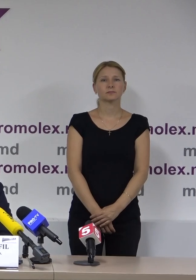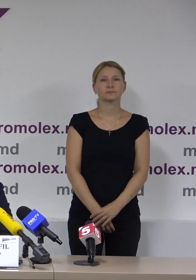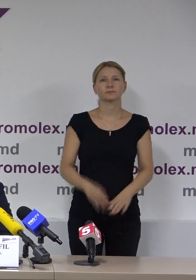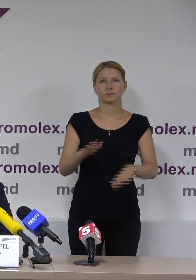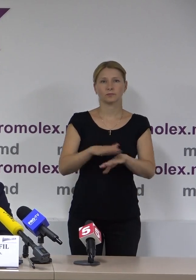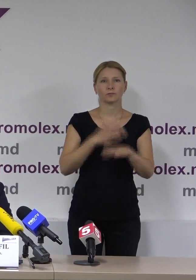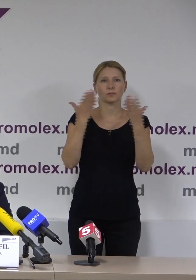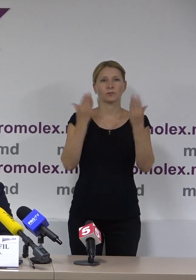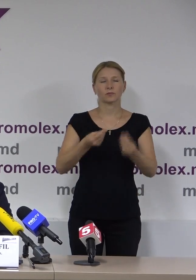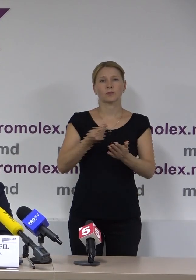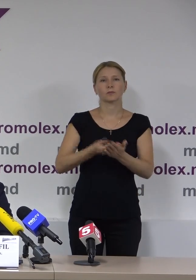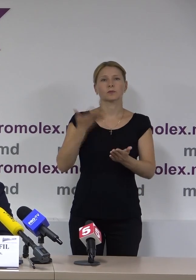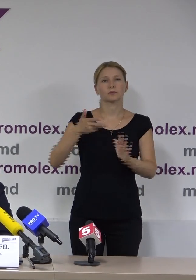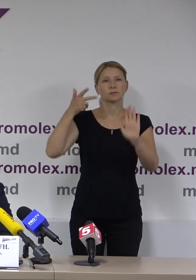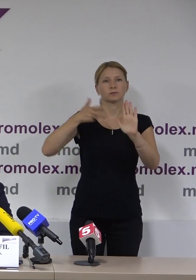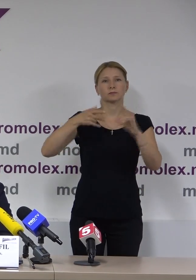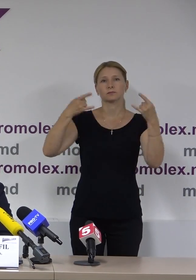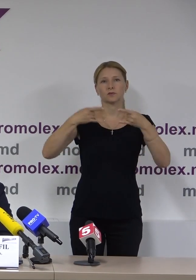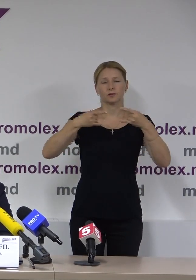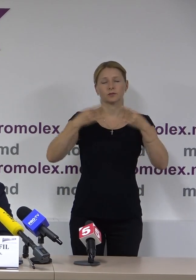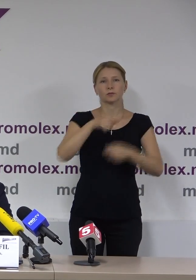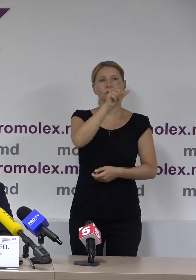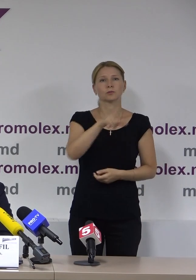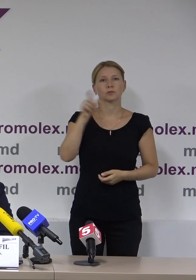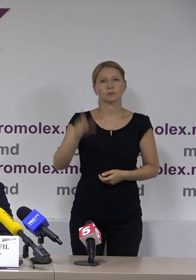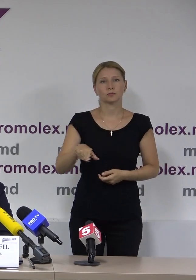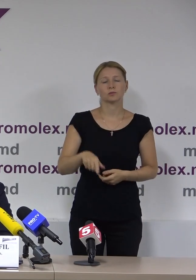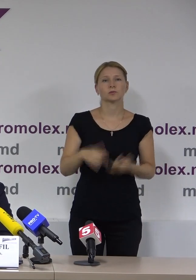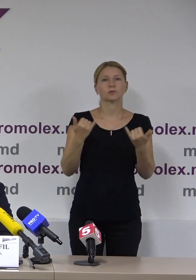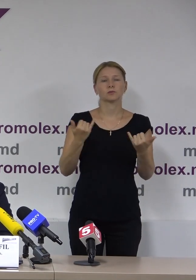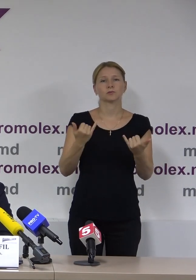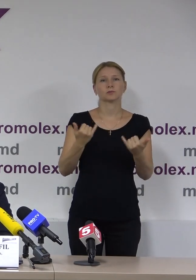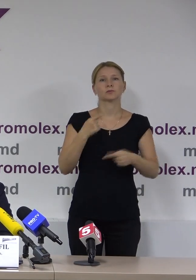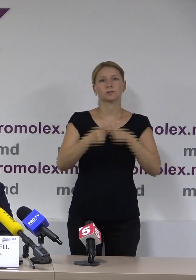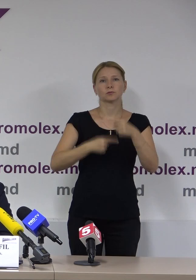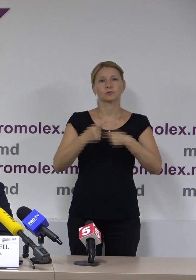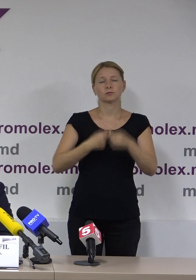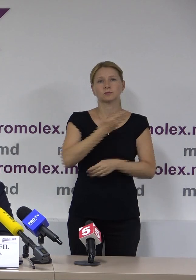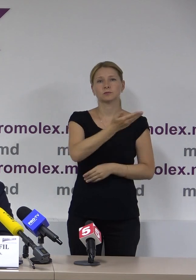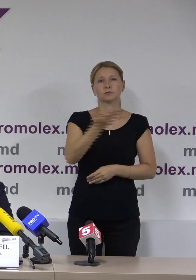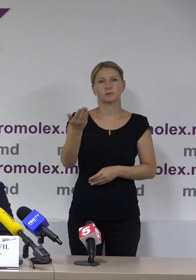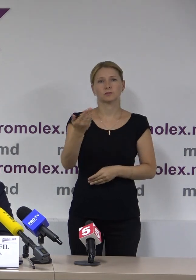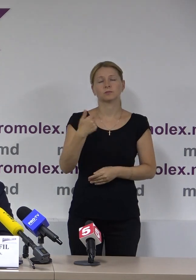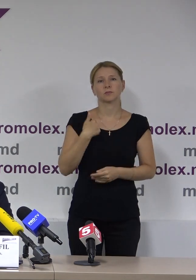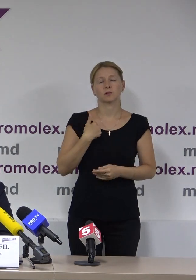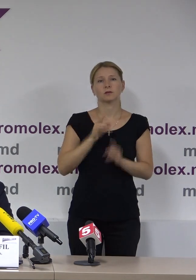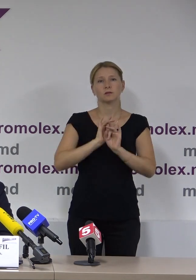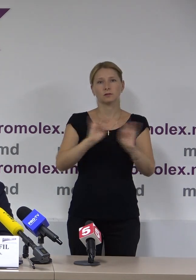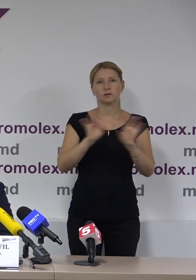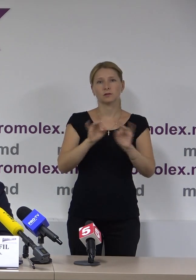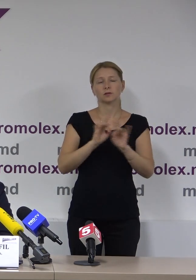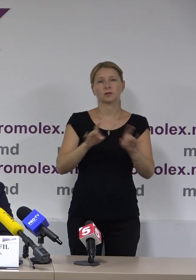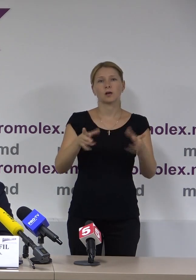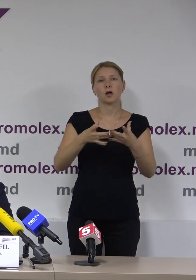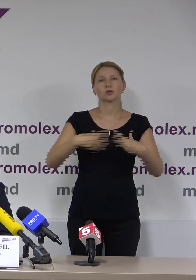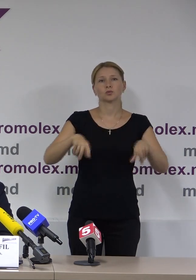Bună ziua, stimați reprezentanți ai mass media, stimați cetățeni, pentru că prin intermediul dumneavoastră mă adresez cetățenilor. Astăzi, Asociația Promolex